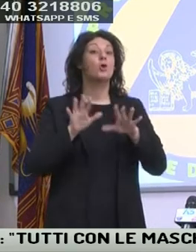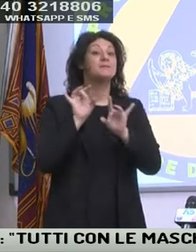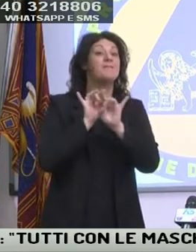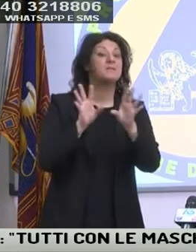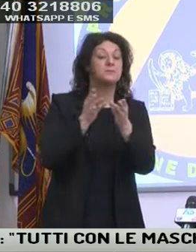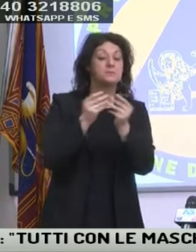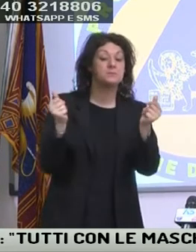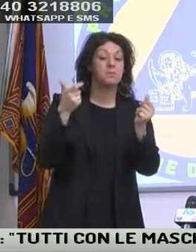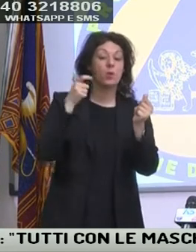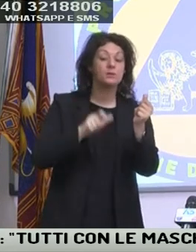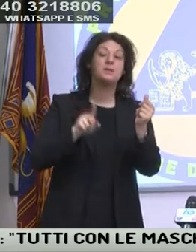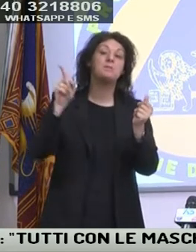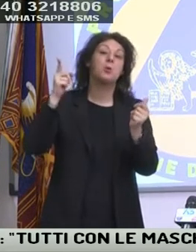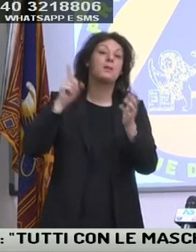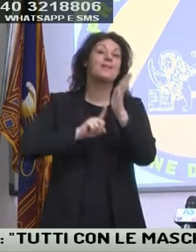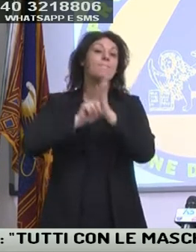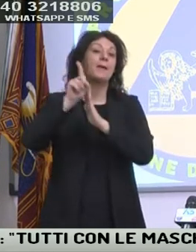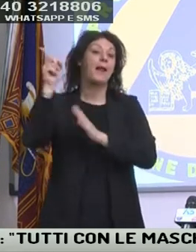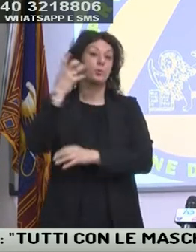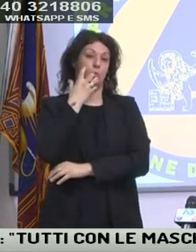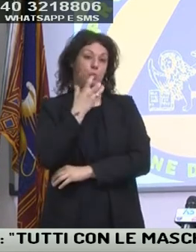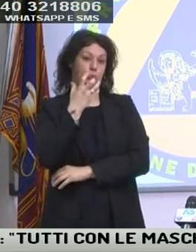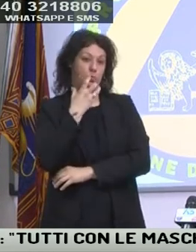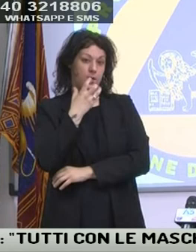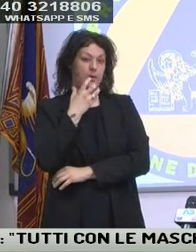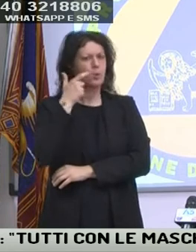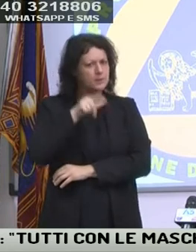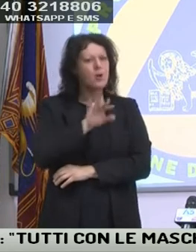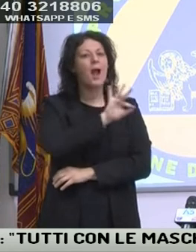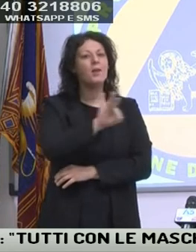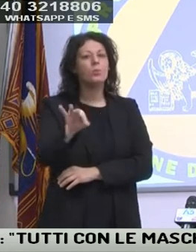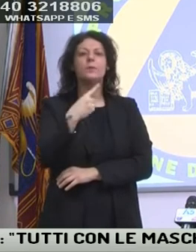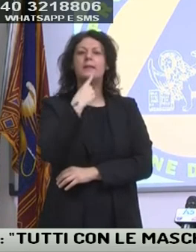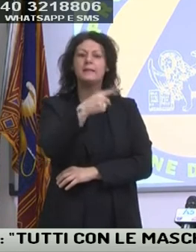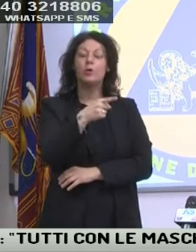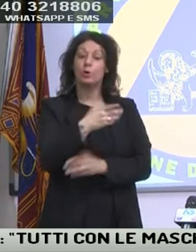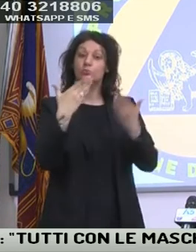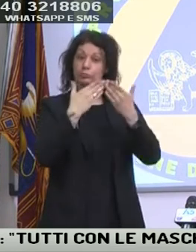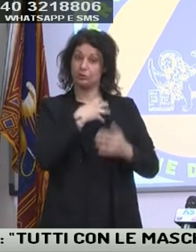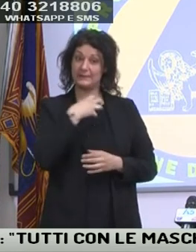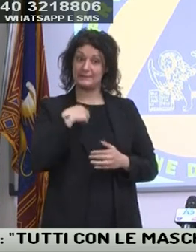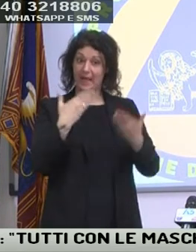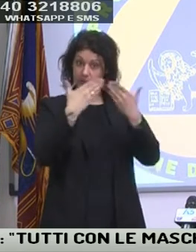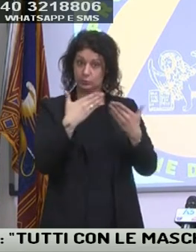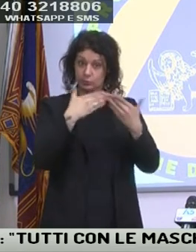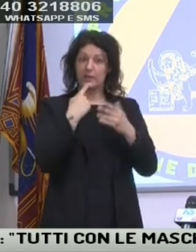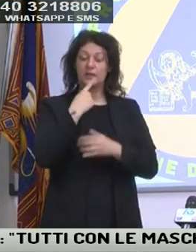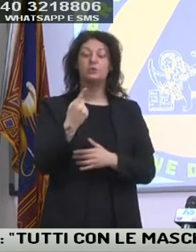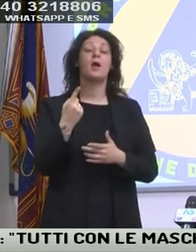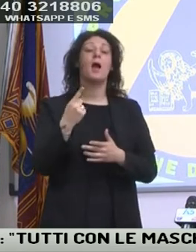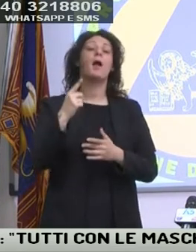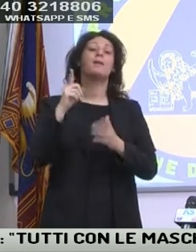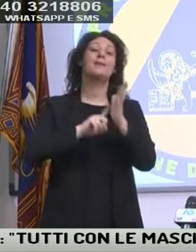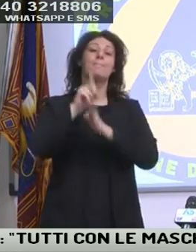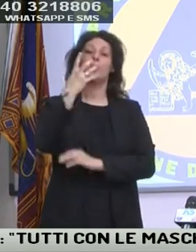perché anche c'è una corrente di pensiero che non è condivisa, vi ricordo. Ci sono virologi che dicono che il virus con il caldo se ne va,